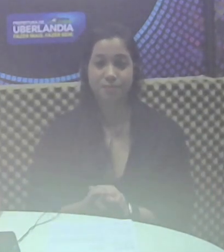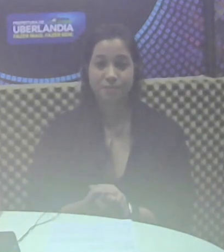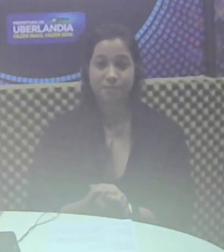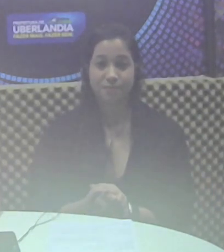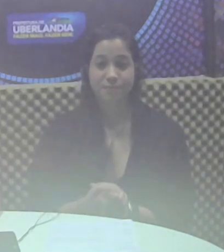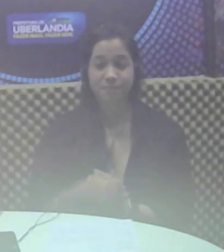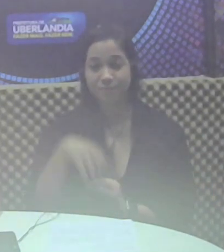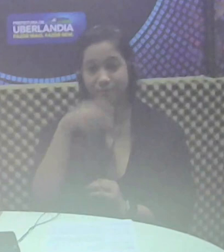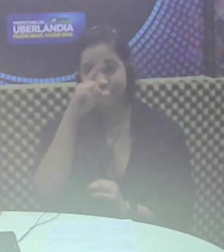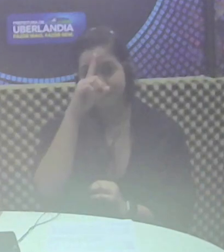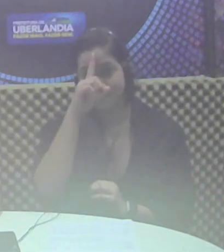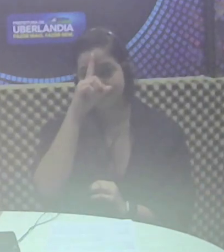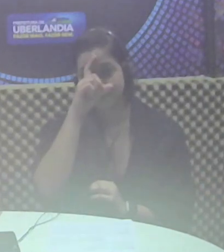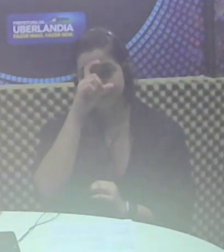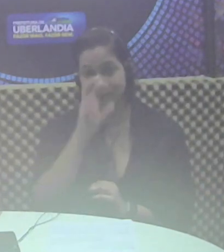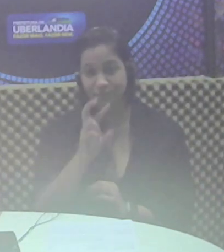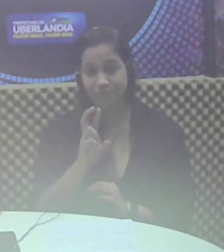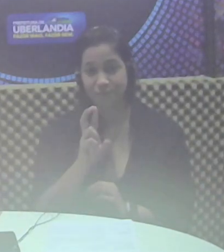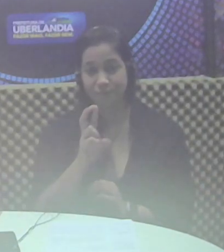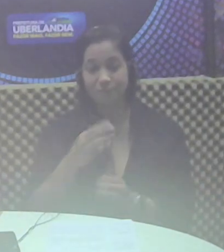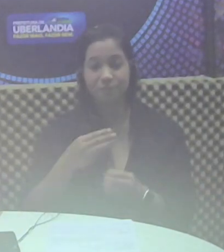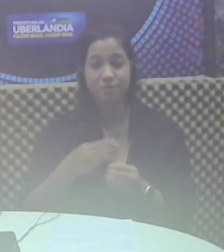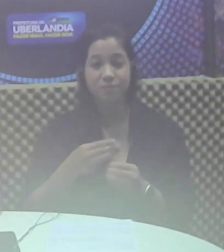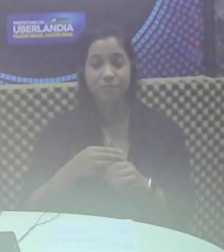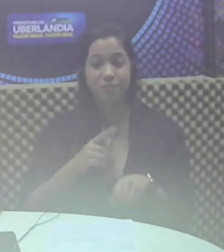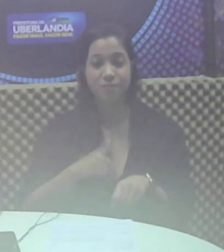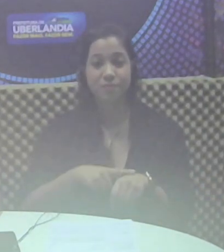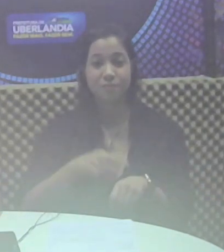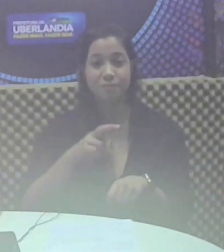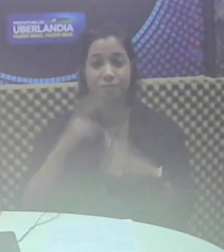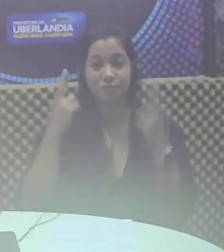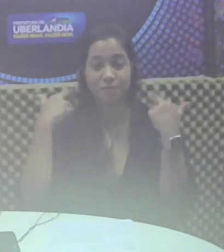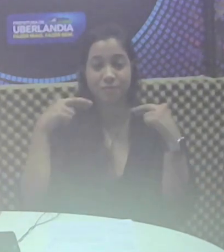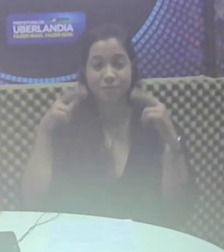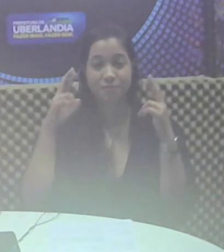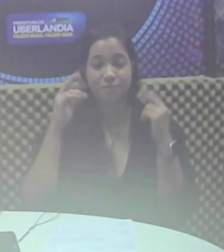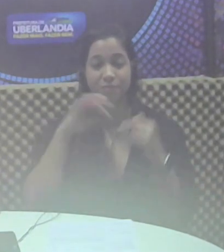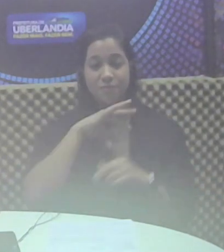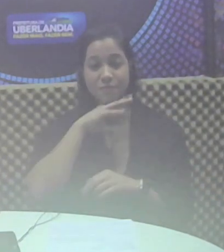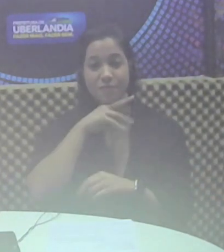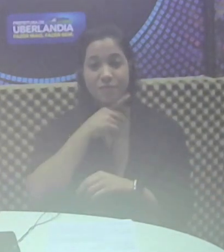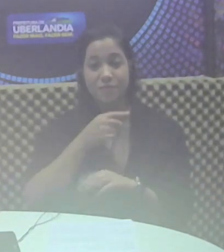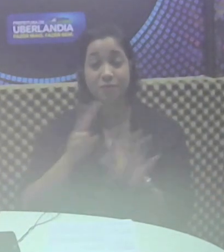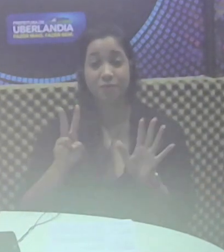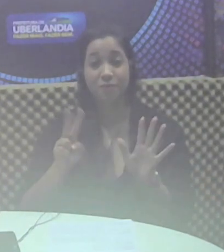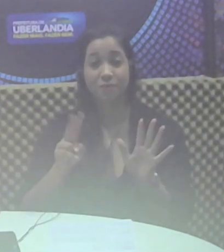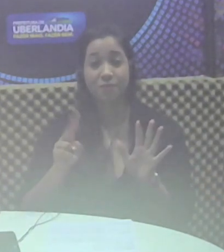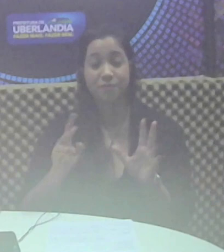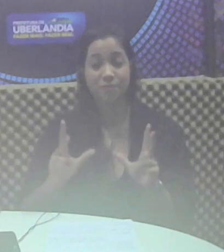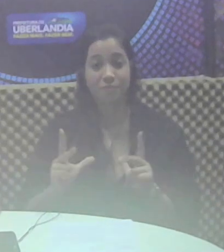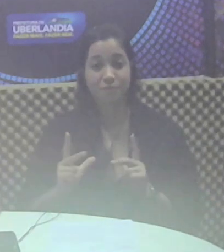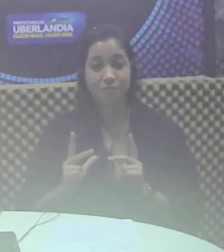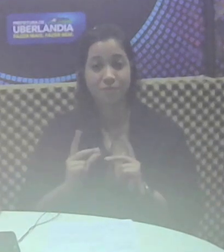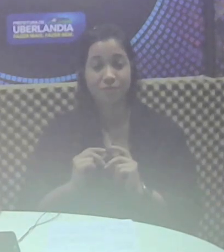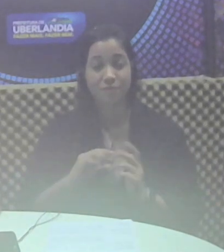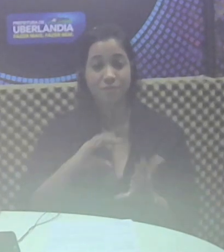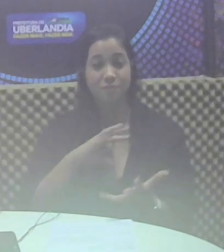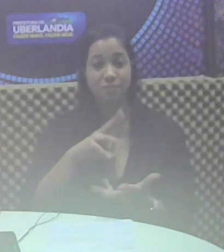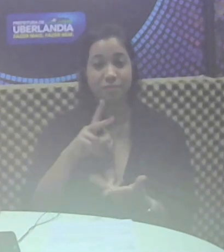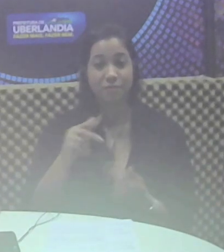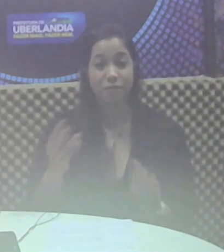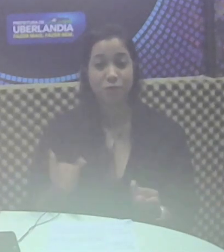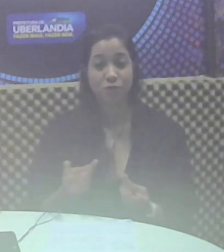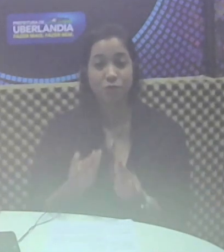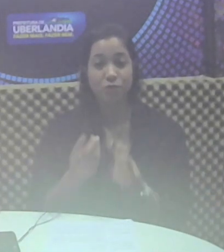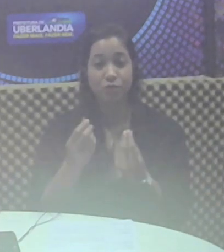O Hospital e Maternidade Municipal Dr. Odelmo Leão Carneiro recebeu neste fim de semana o reconhecimento internacional de